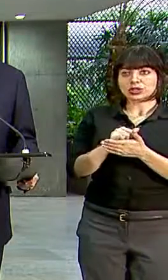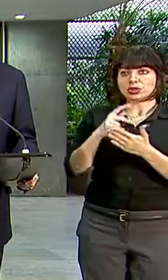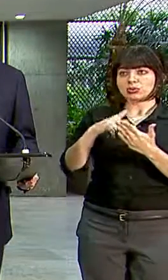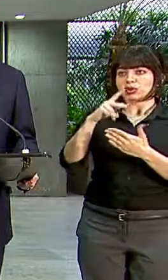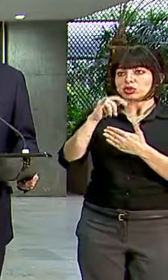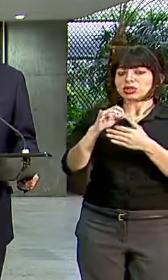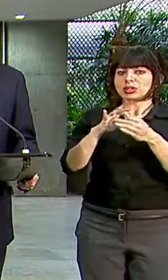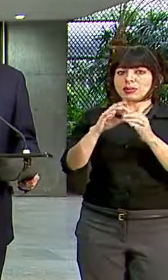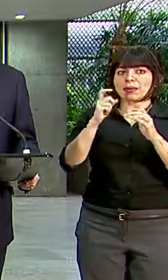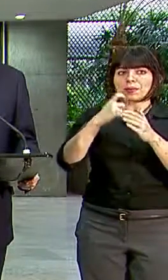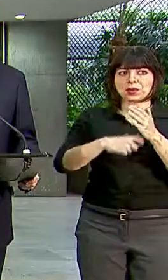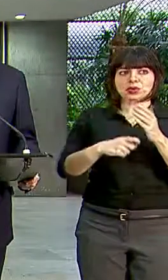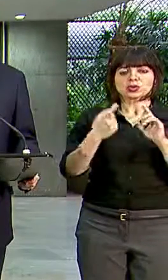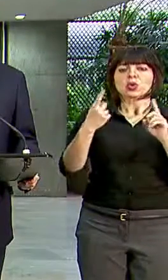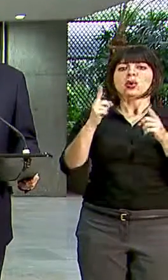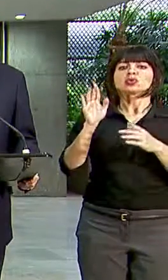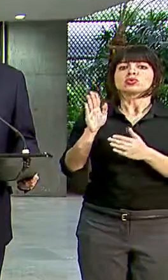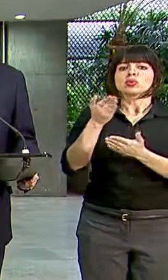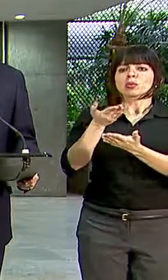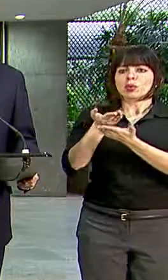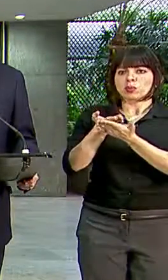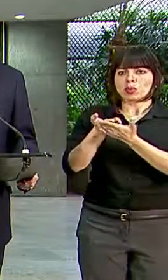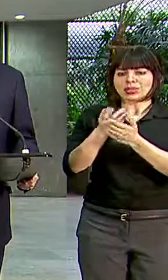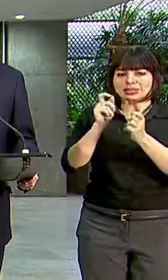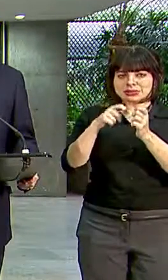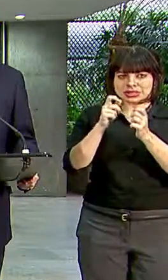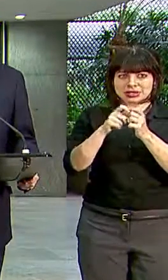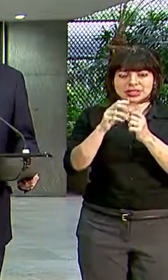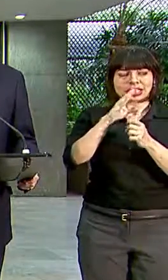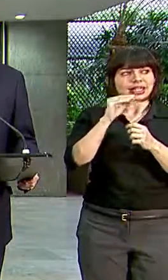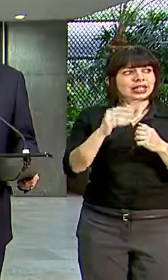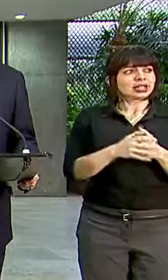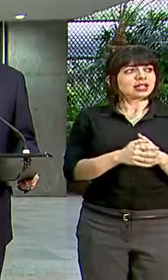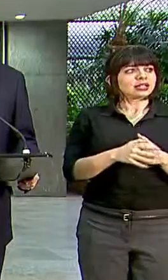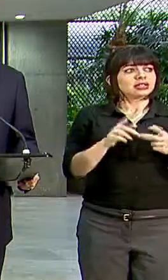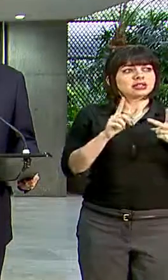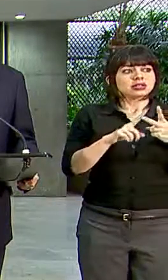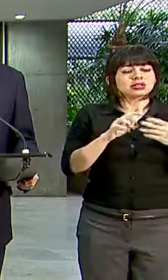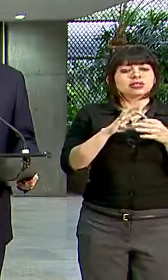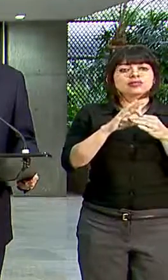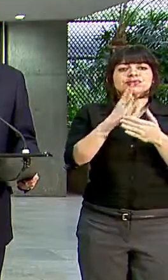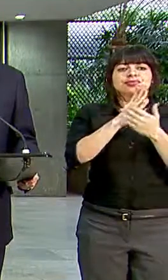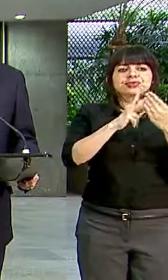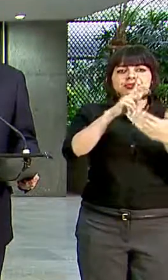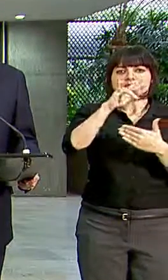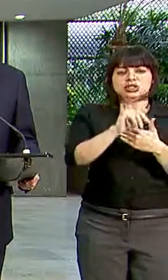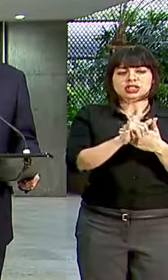proyectos en materia fiscal? ¿Cuál es la propuesta de ustedes en específico? Y en relación a algunos